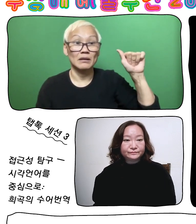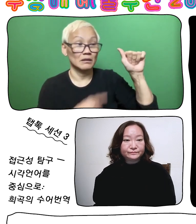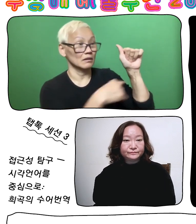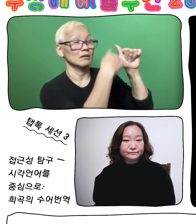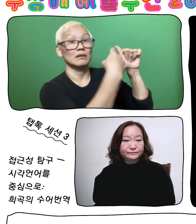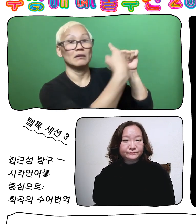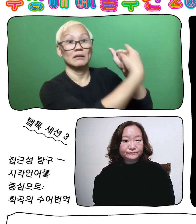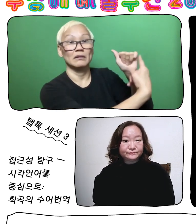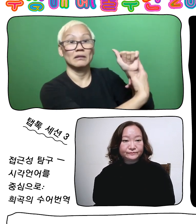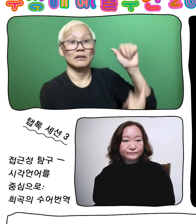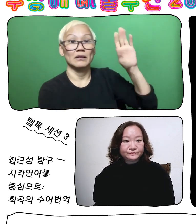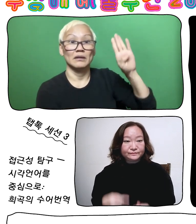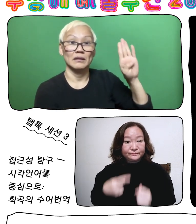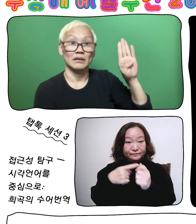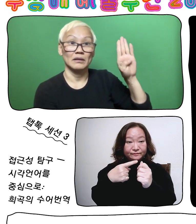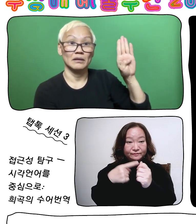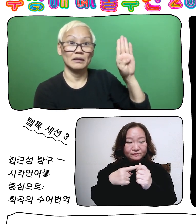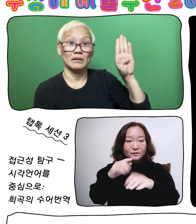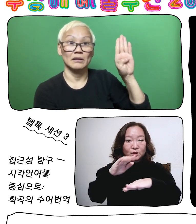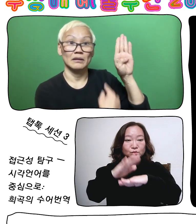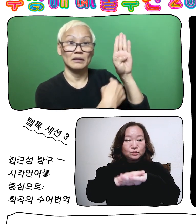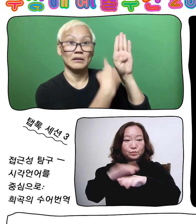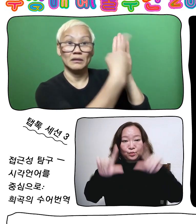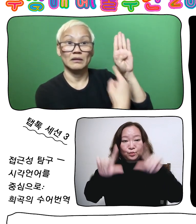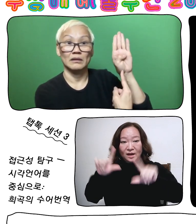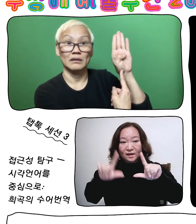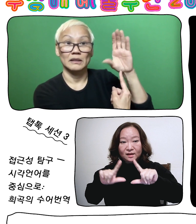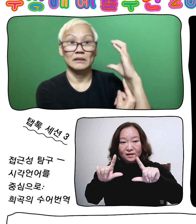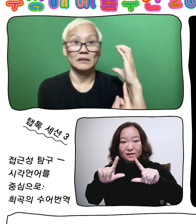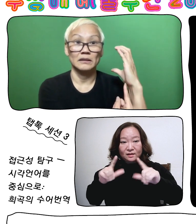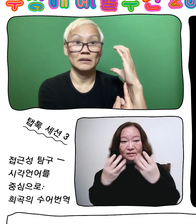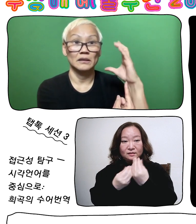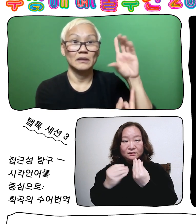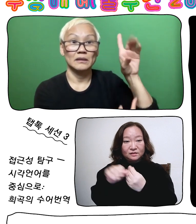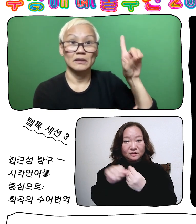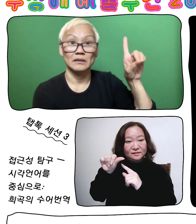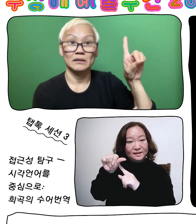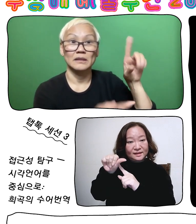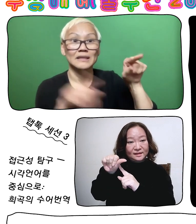첫 번째로 손 모양에 의해서 의미가 달라지기도 합니다.